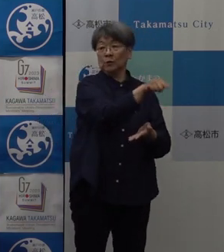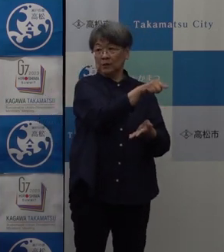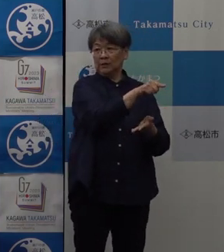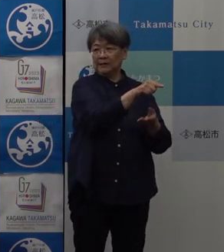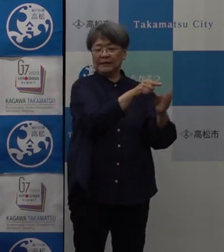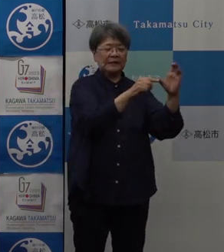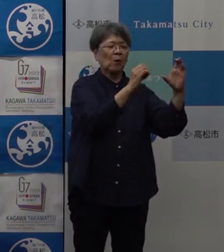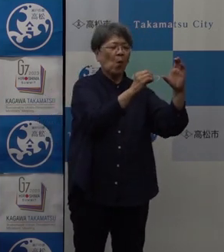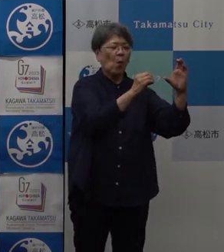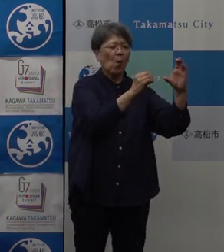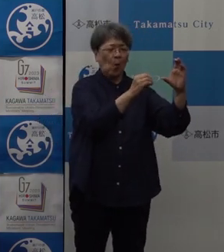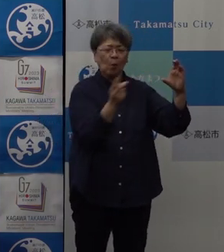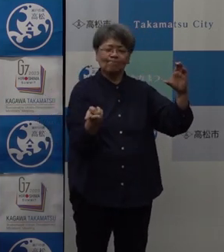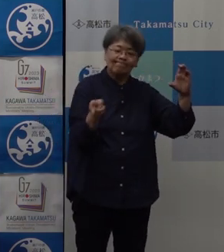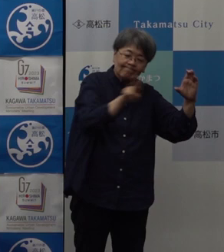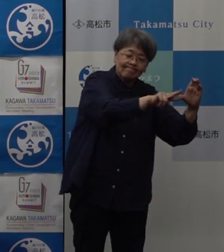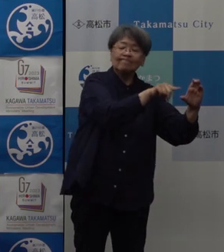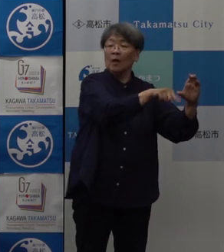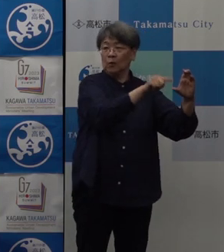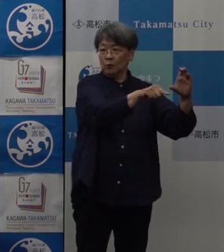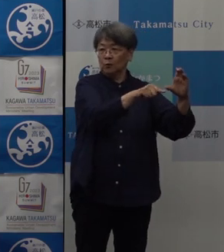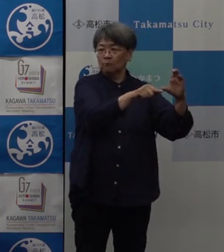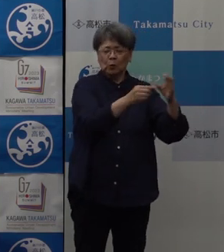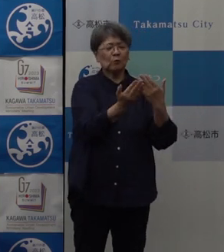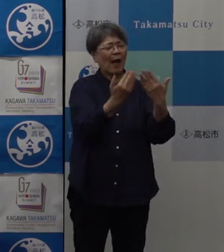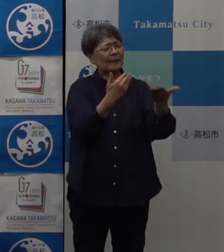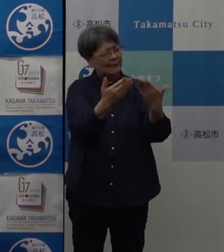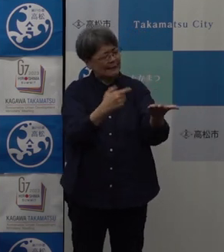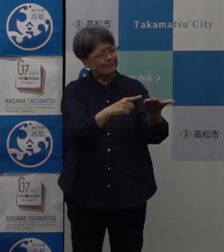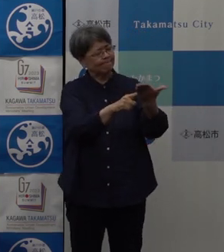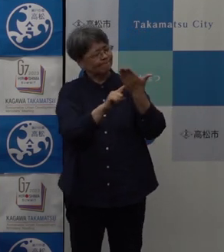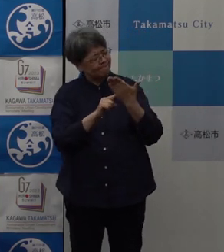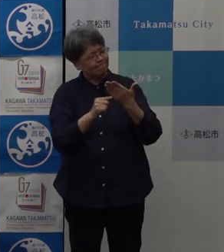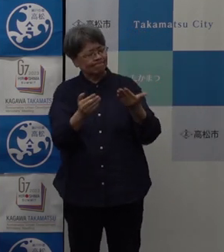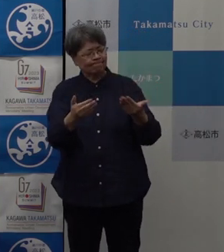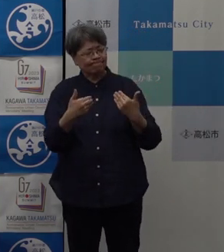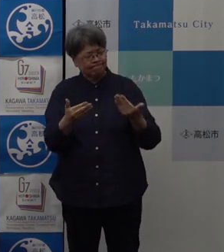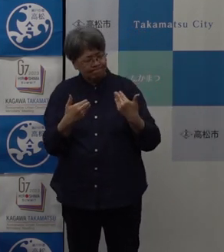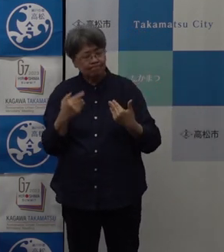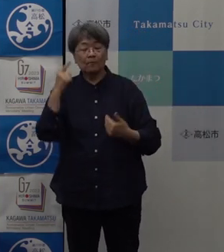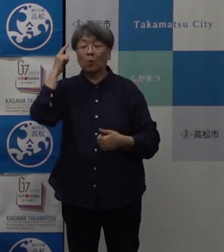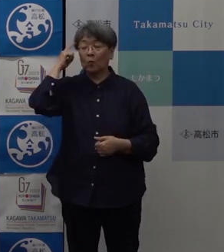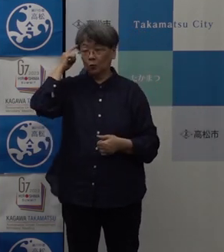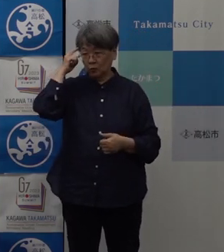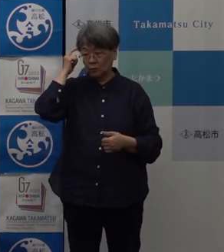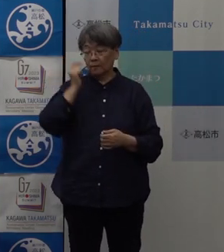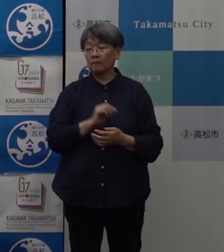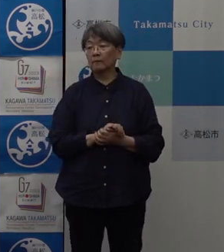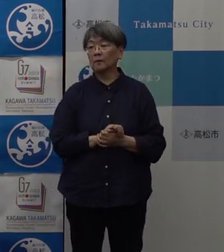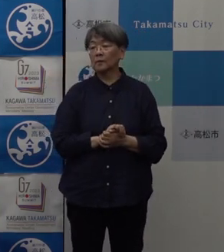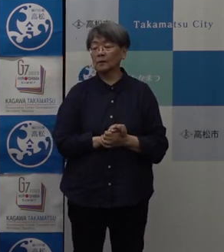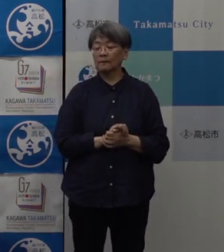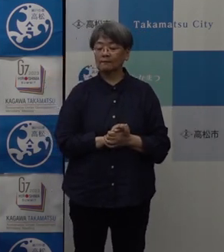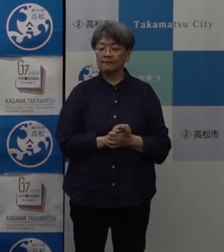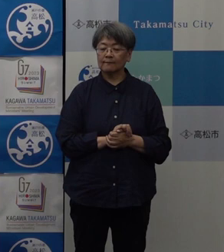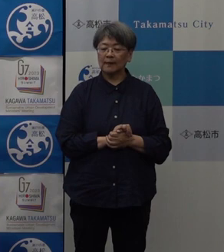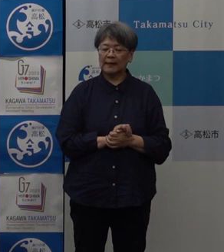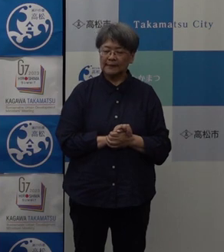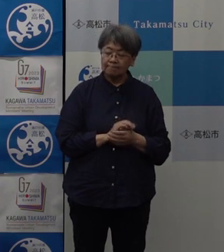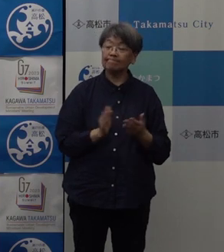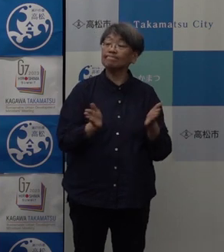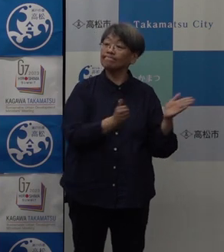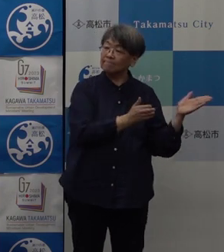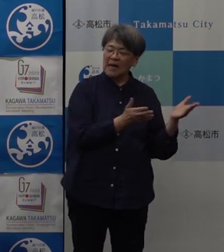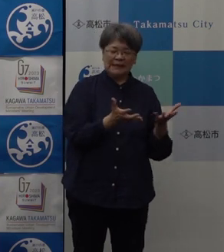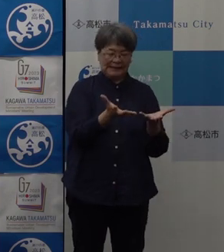たいな形の方向性をきちっともう少し明確に出していかなきゃならないというふうには思っておりますし、まあ災害につ